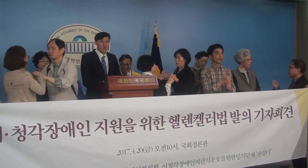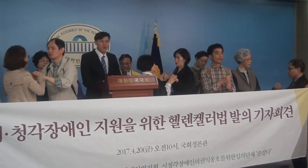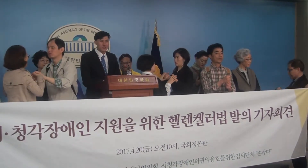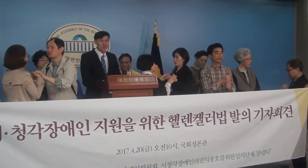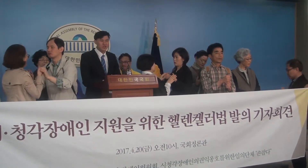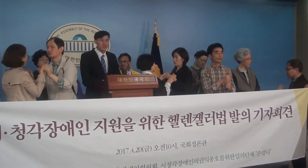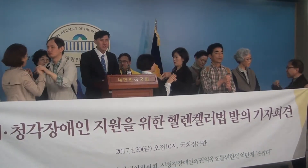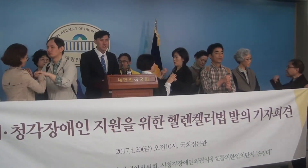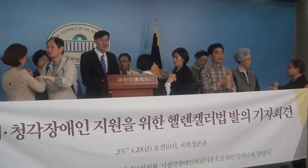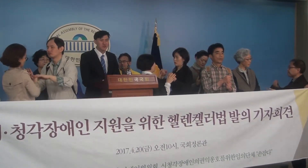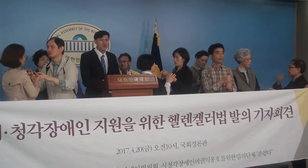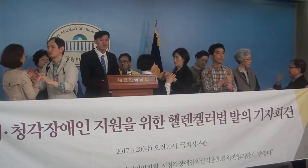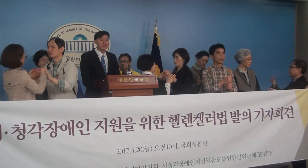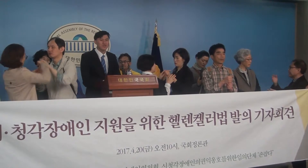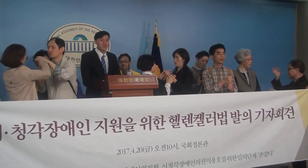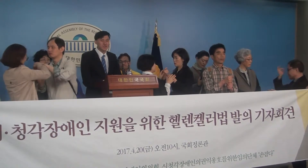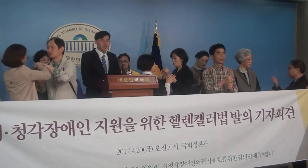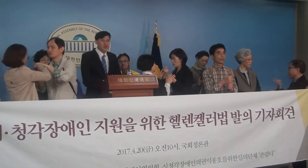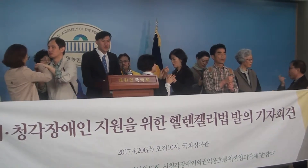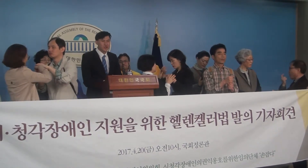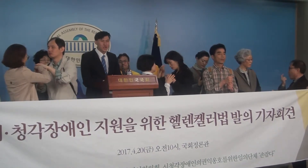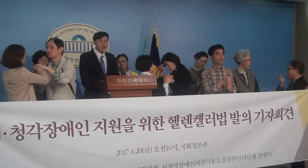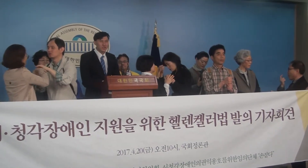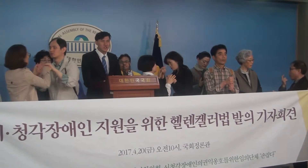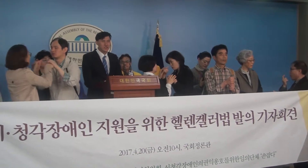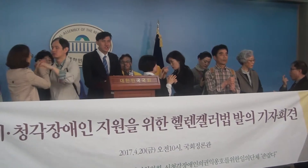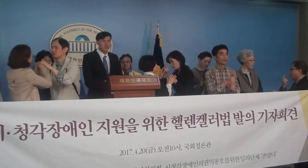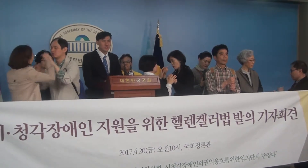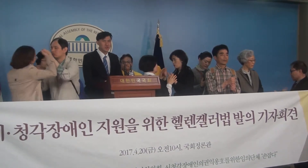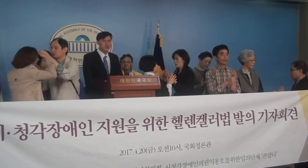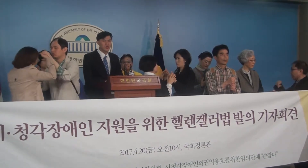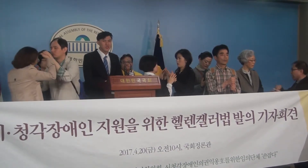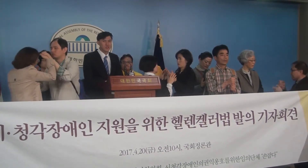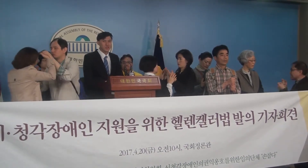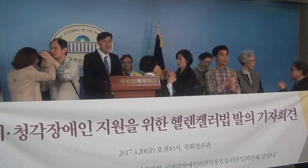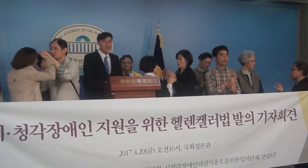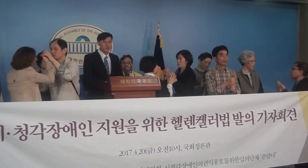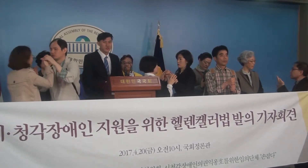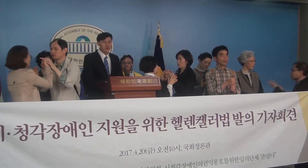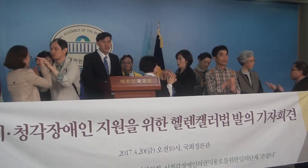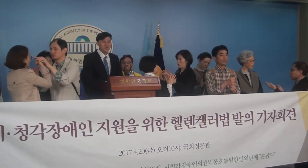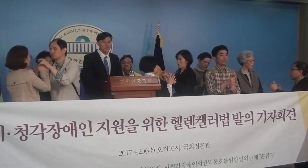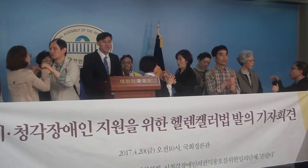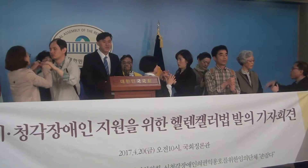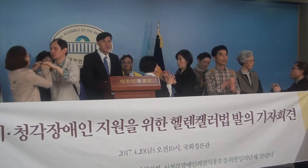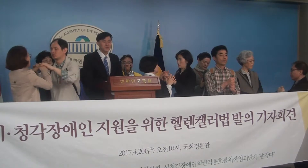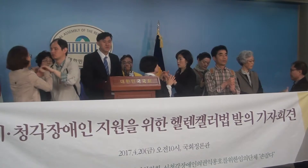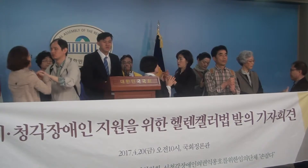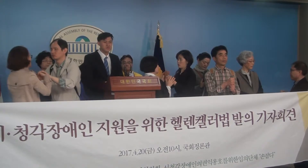스스로 자립하여 살아갈 수 있는 기술을 배우고 역량을 강화할 수 있는 기회를 제공하는 기관도 필요할